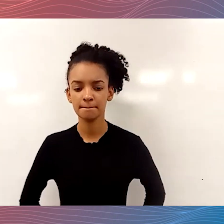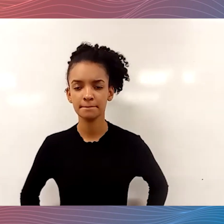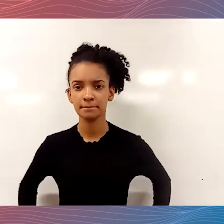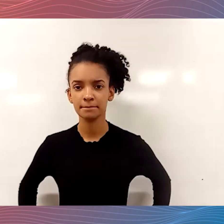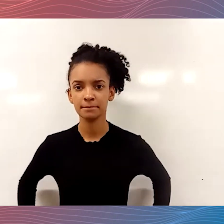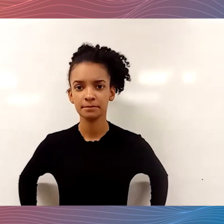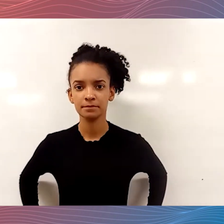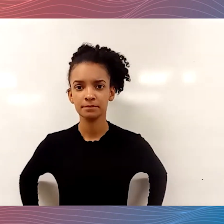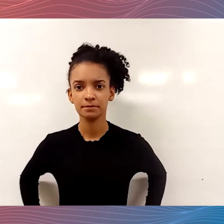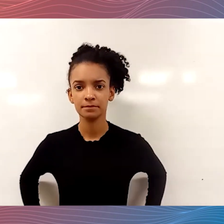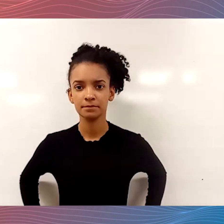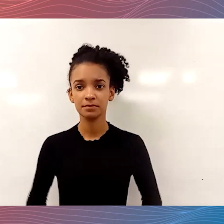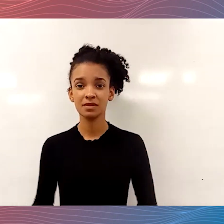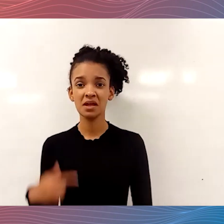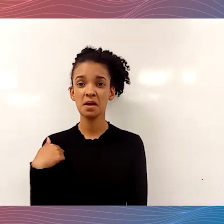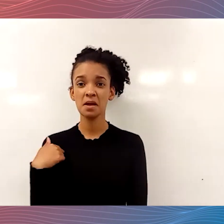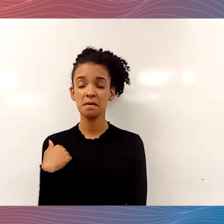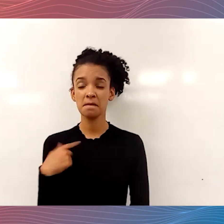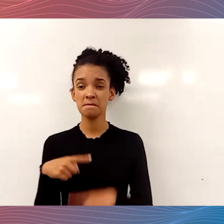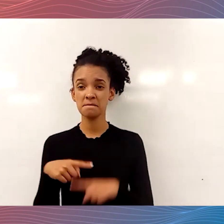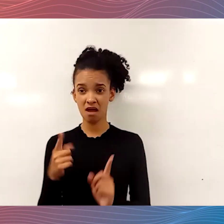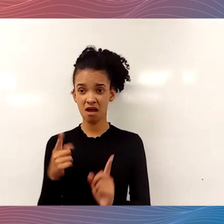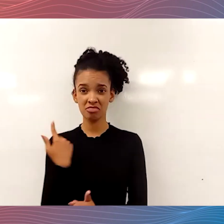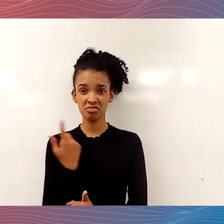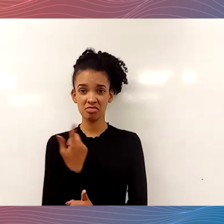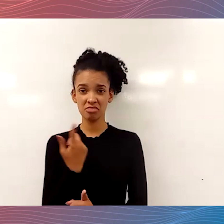Mas nós não ficamos intimidados, não.